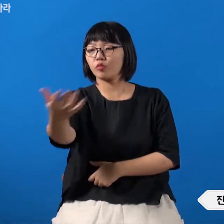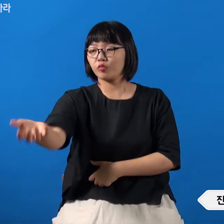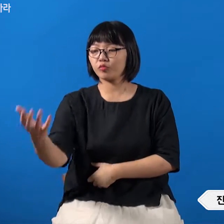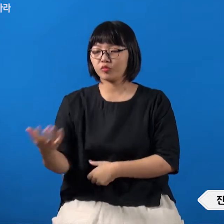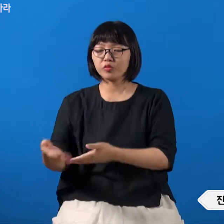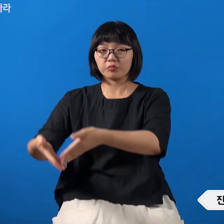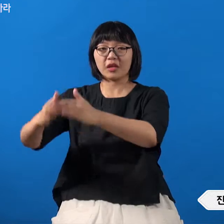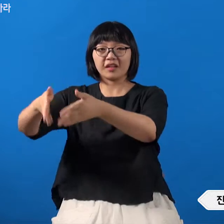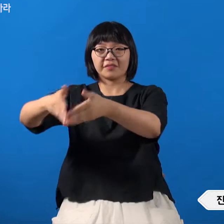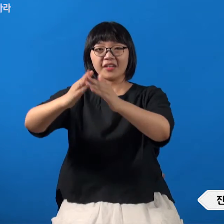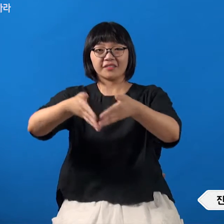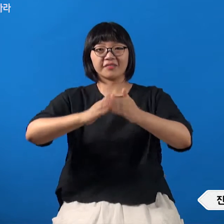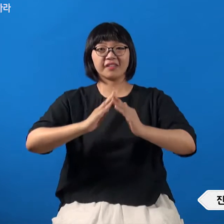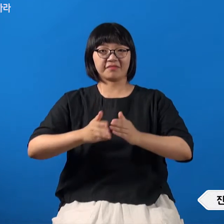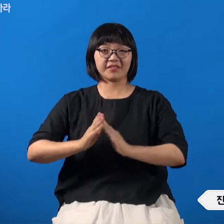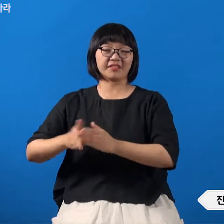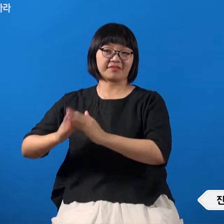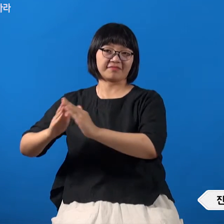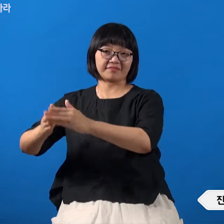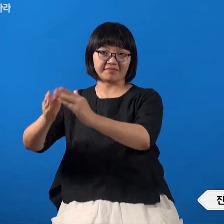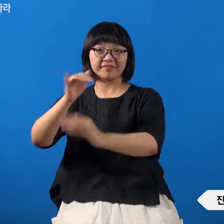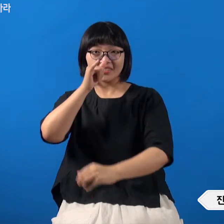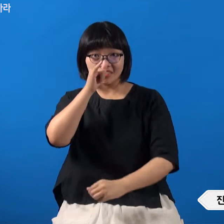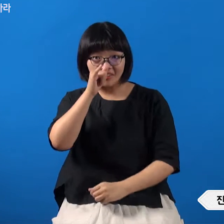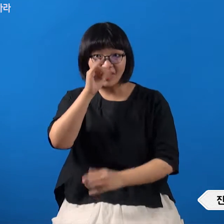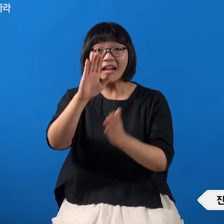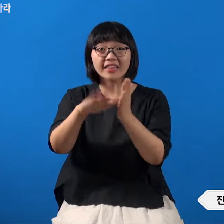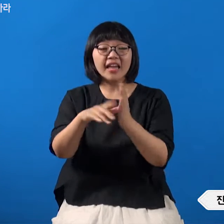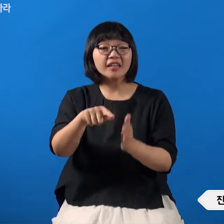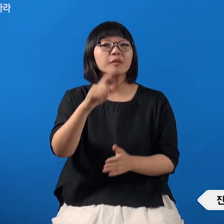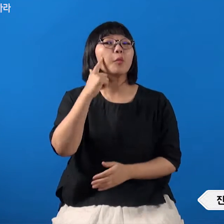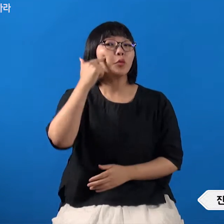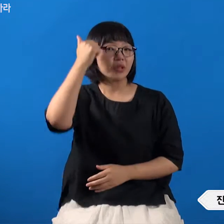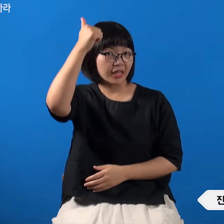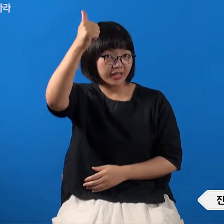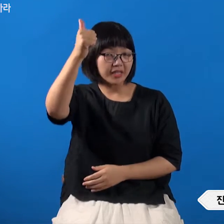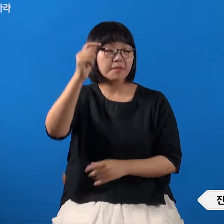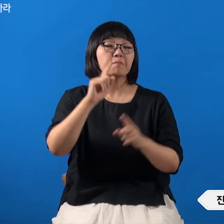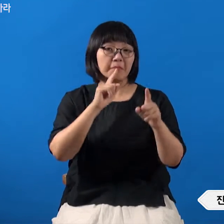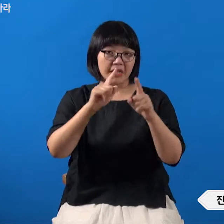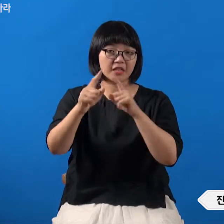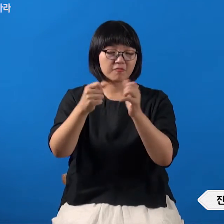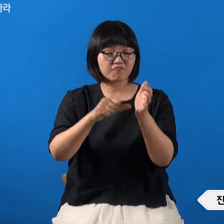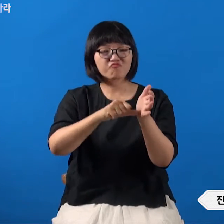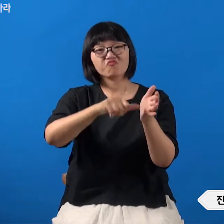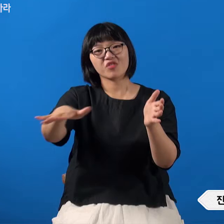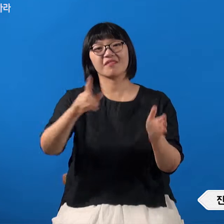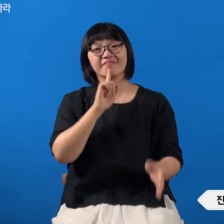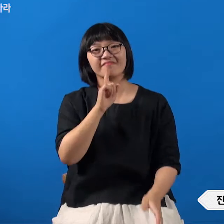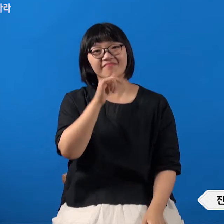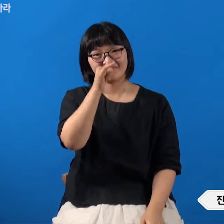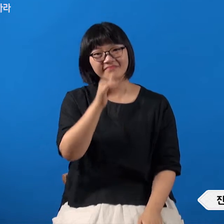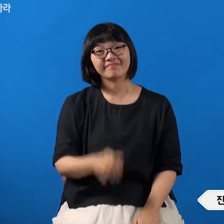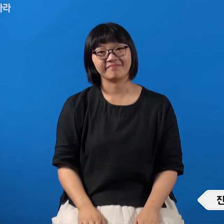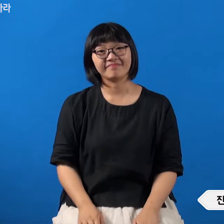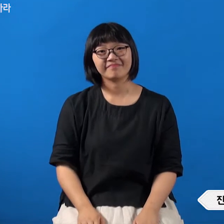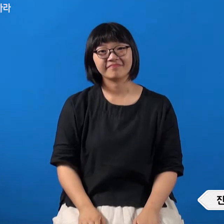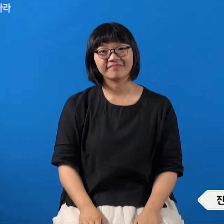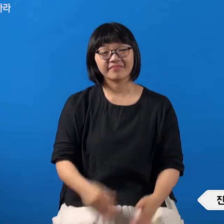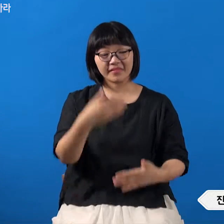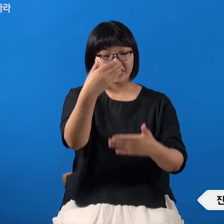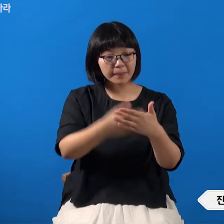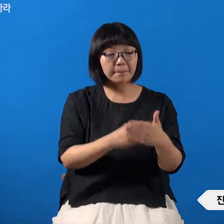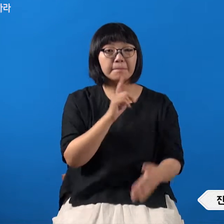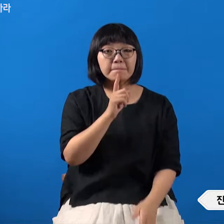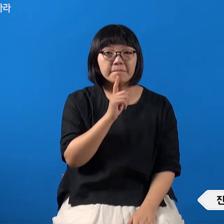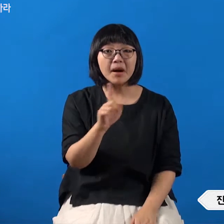밥 피어스 목사님의 유명한 말씀이 전달되어지고 있습니다. 그는 이 말을 남겼습니다. Let